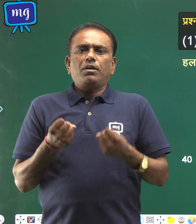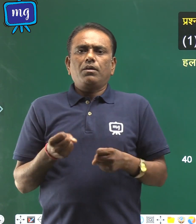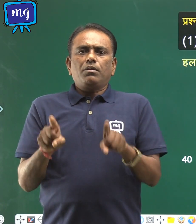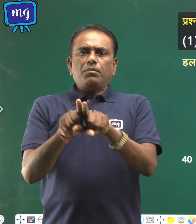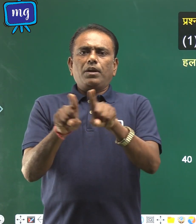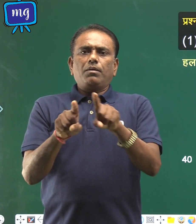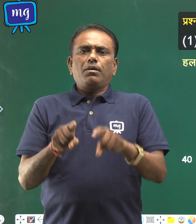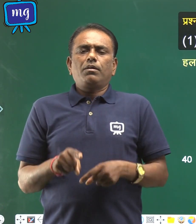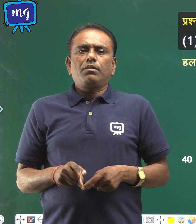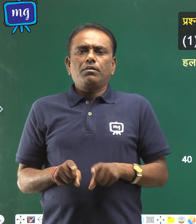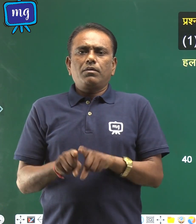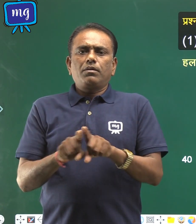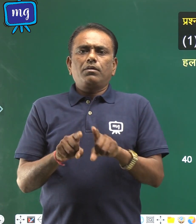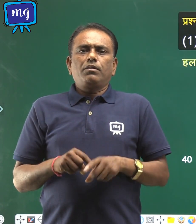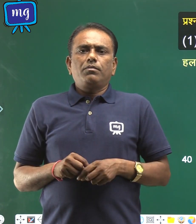बराबर